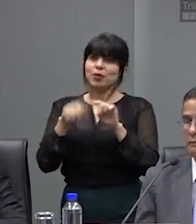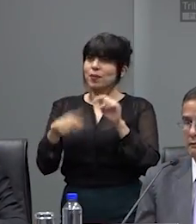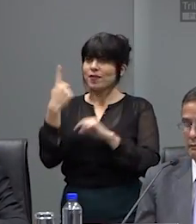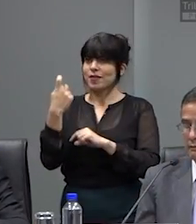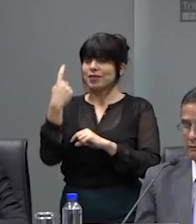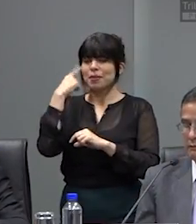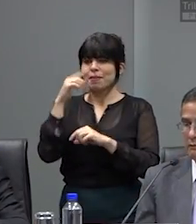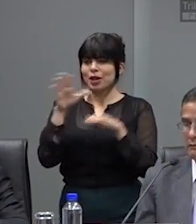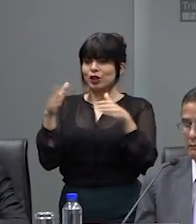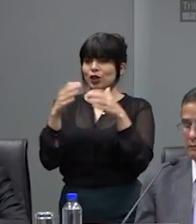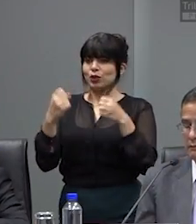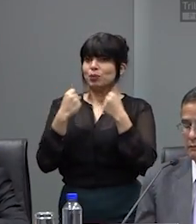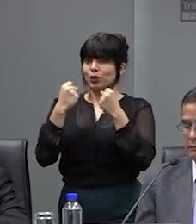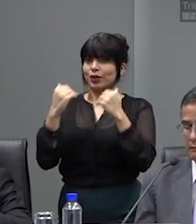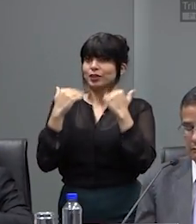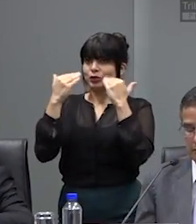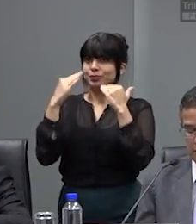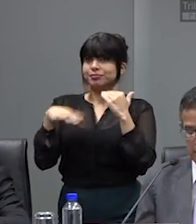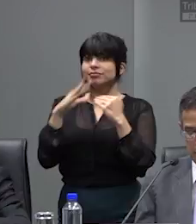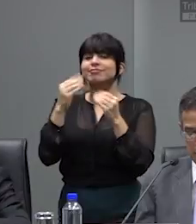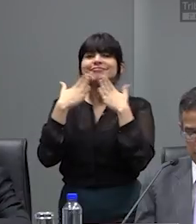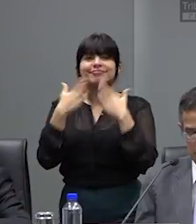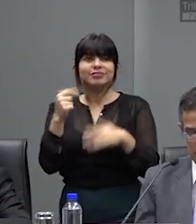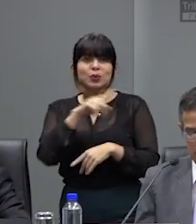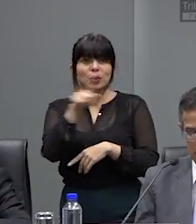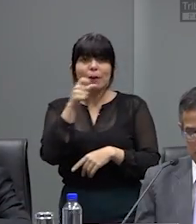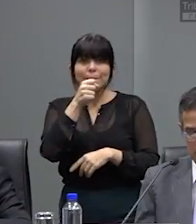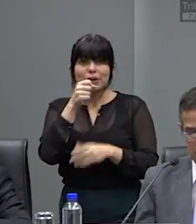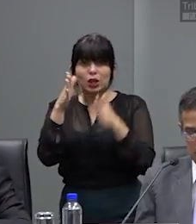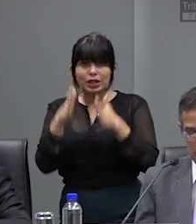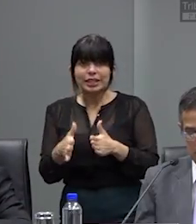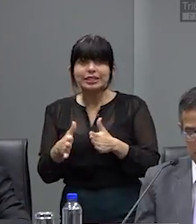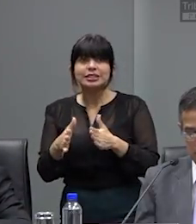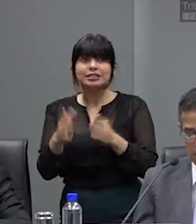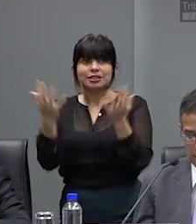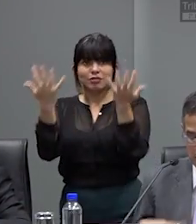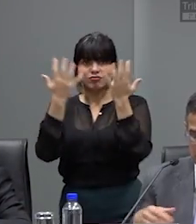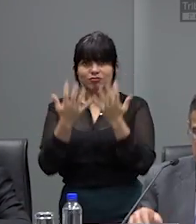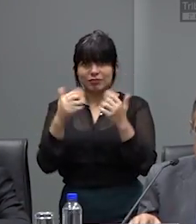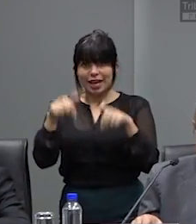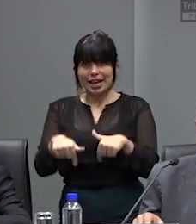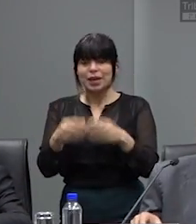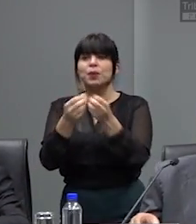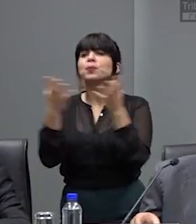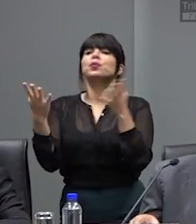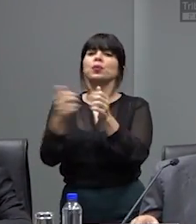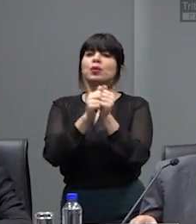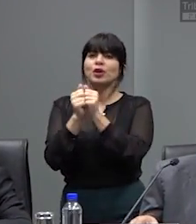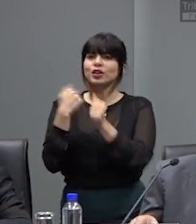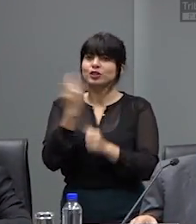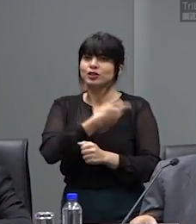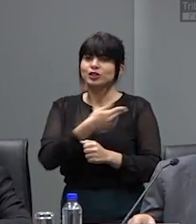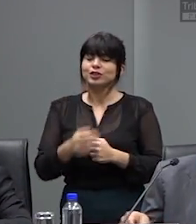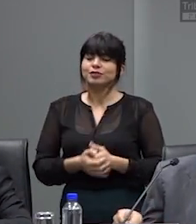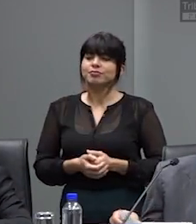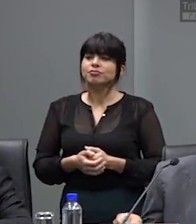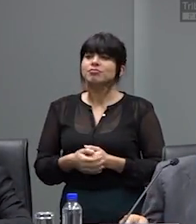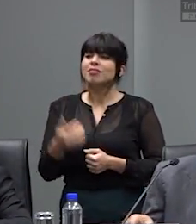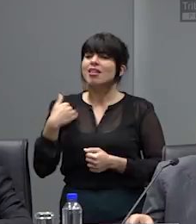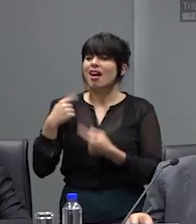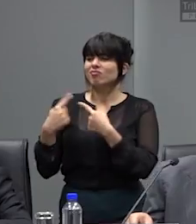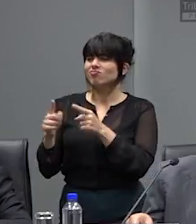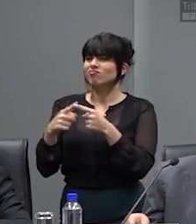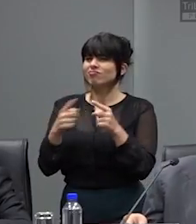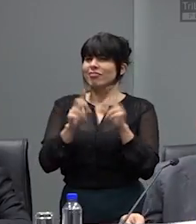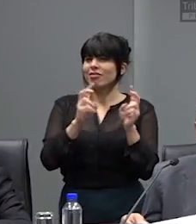los supremos poderes. Muchas gracias a ustedes, periodistas que se encuentran acá y el público que nos acompaña. Hay temas